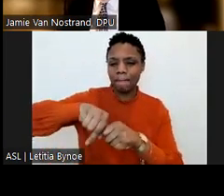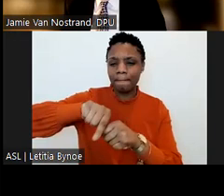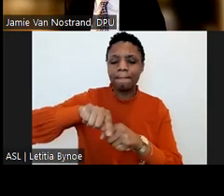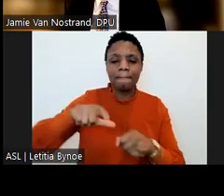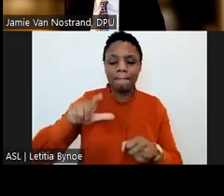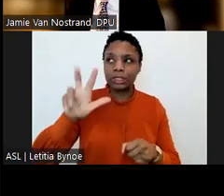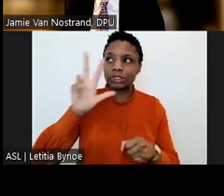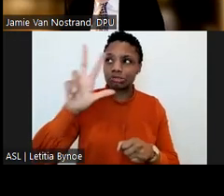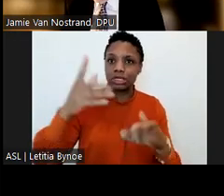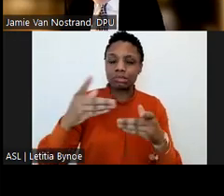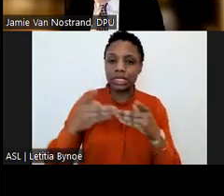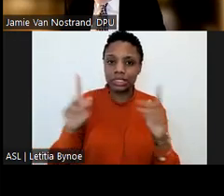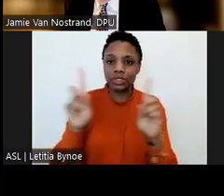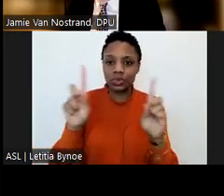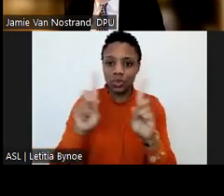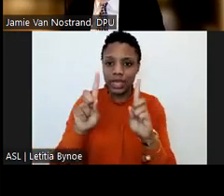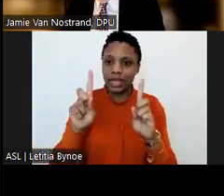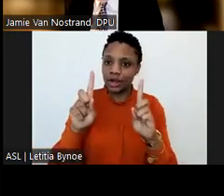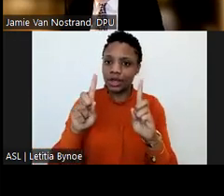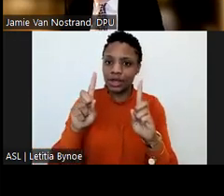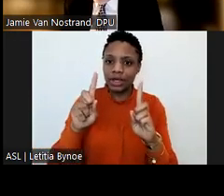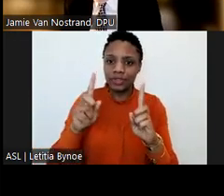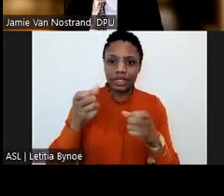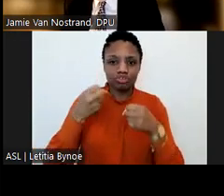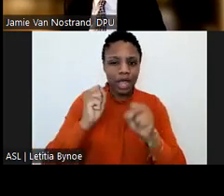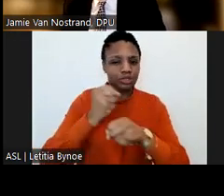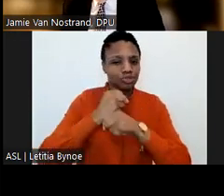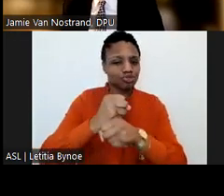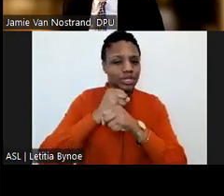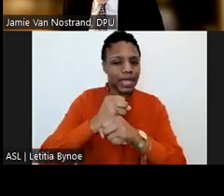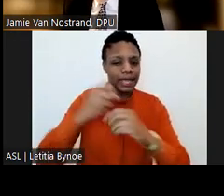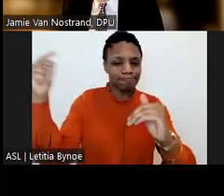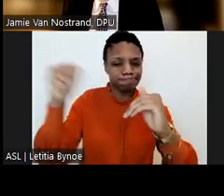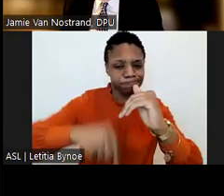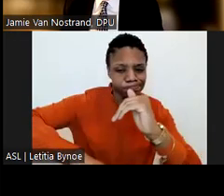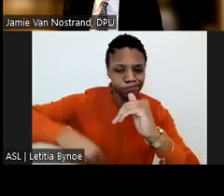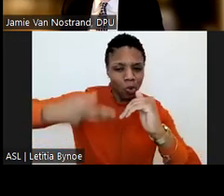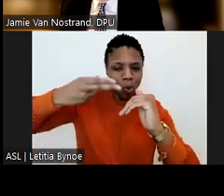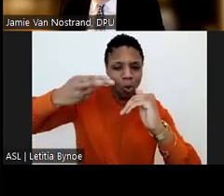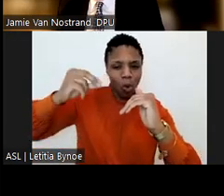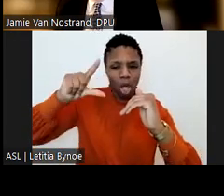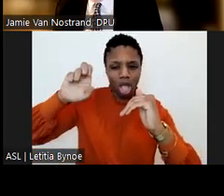viendo como un un área de una milla